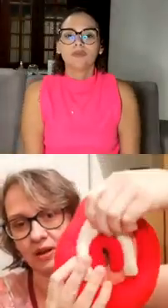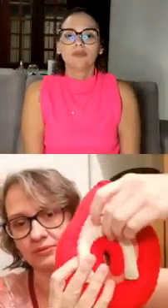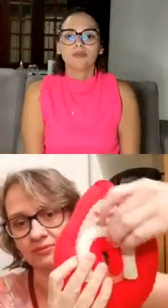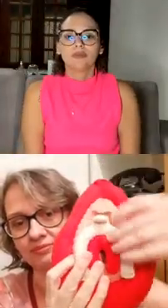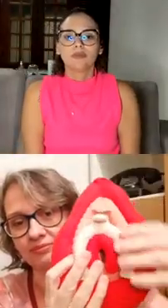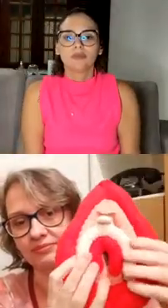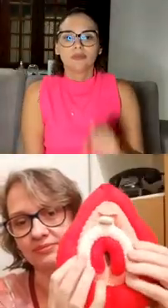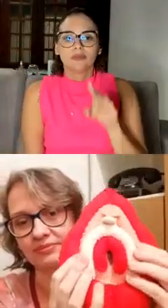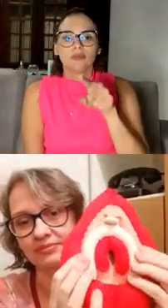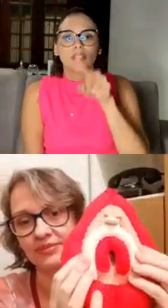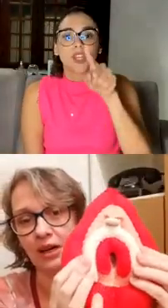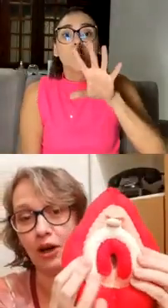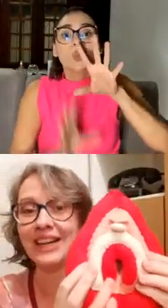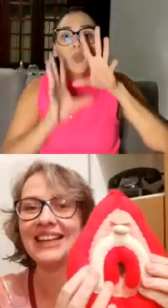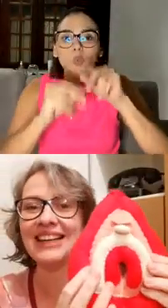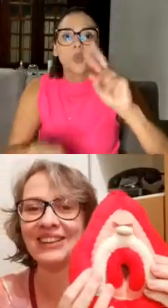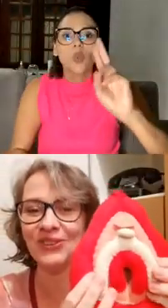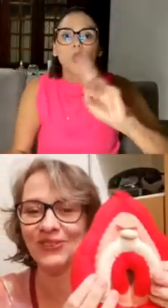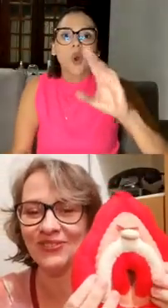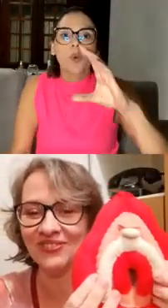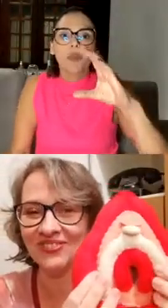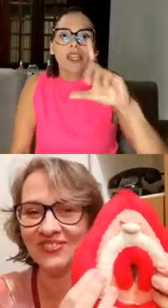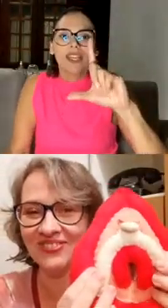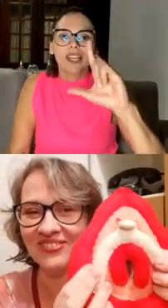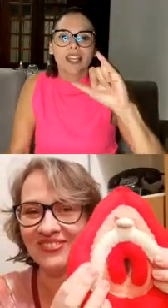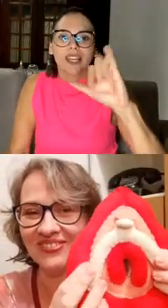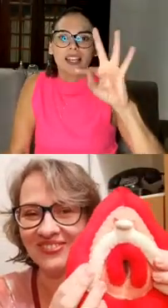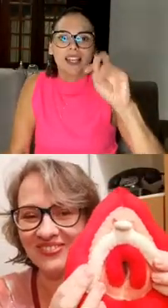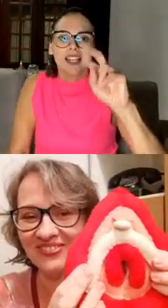Ó. Olha que lindo.